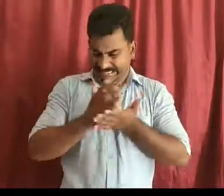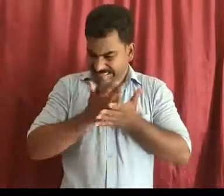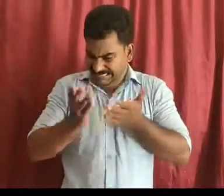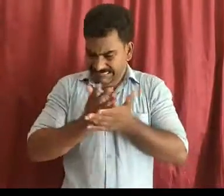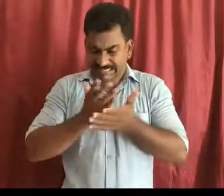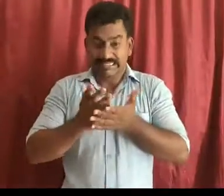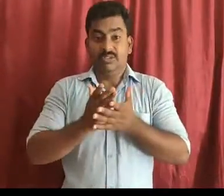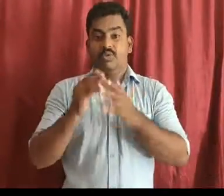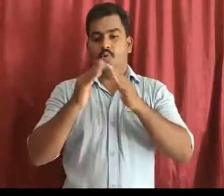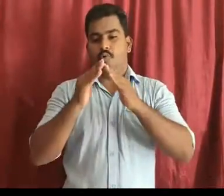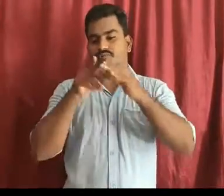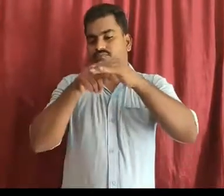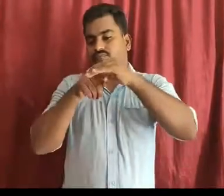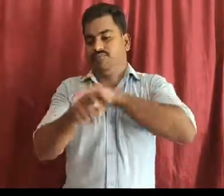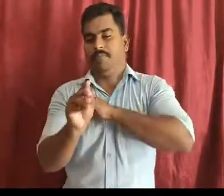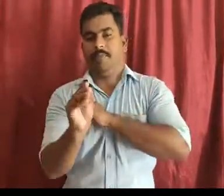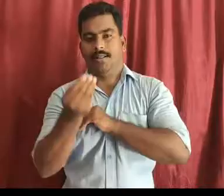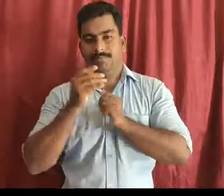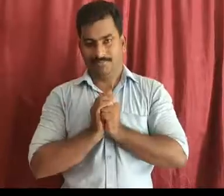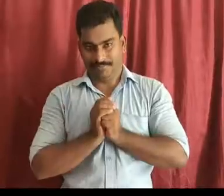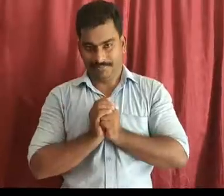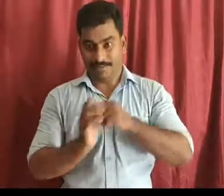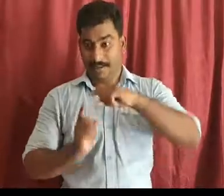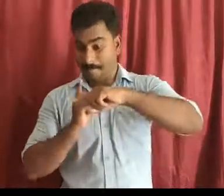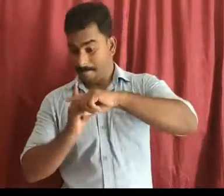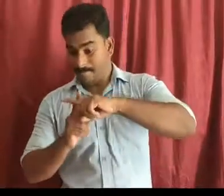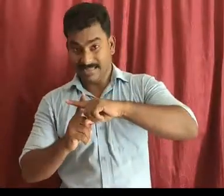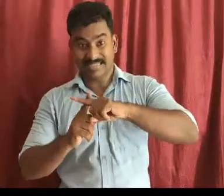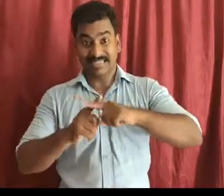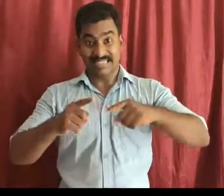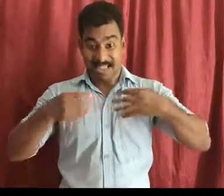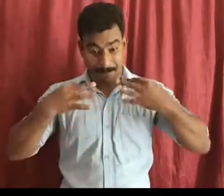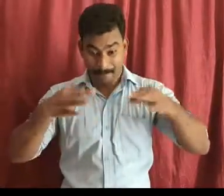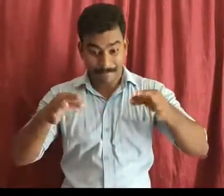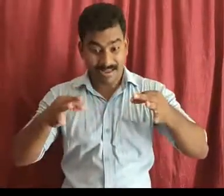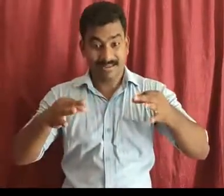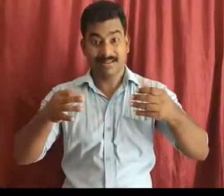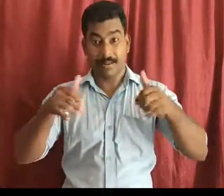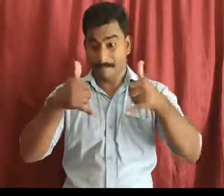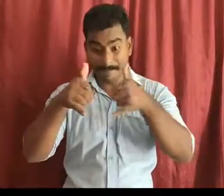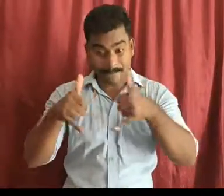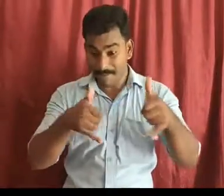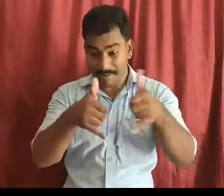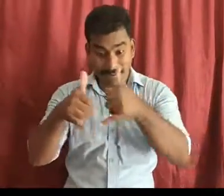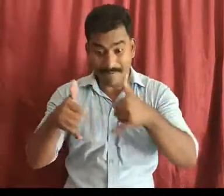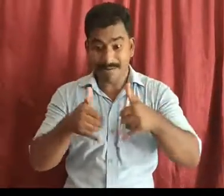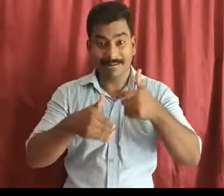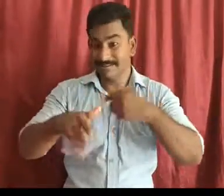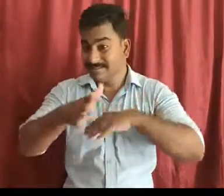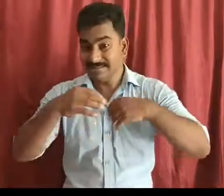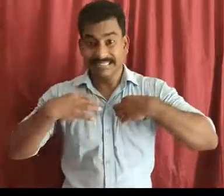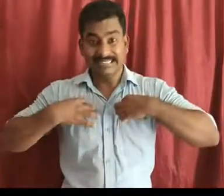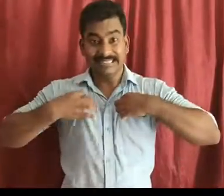കളിക്കുന്ന സമയത്ത് ഉപയോഗിക്കുന്ന വസ്ത്രങ്ങൾ പക്കറ്റിലെ സോപ്പ് വെള്ളത്തിൽ തന്നെ കഴുകിയെടുക്കുക.